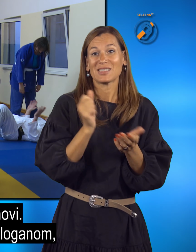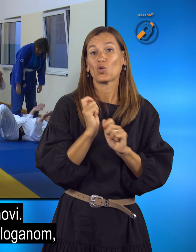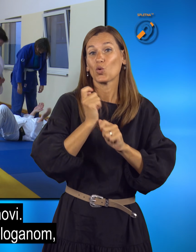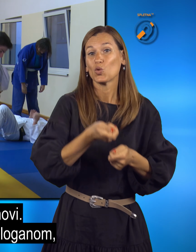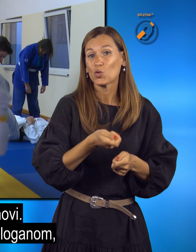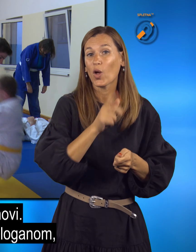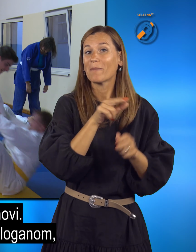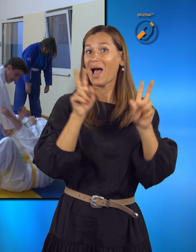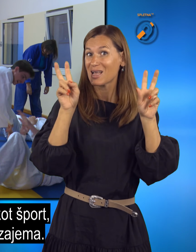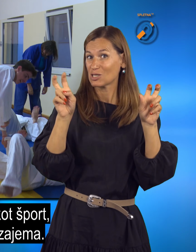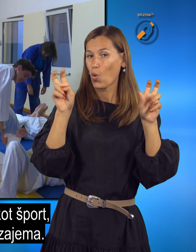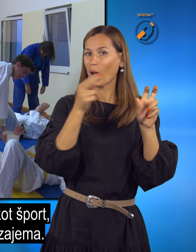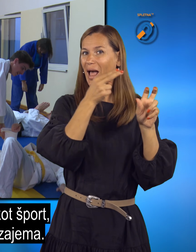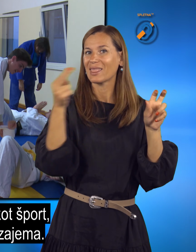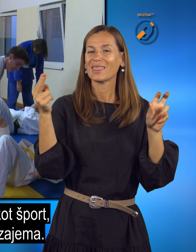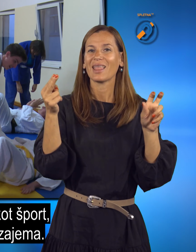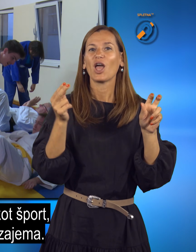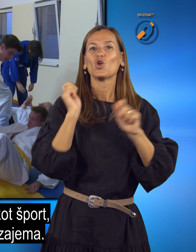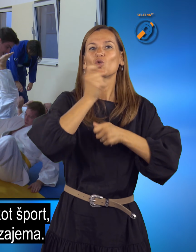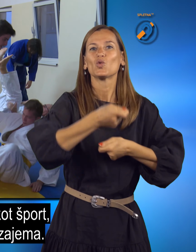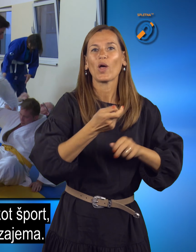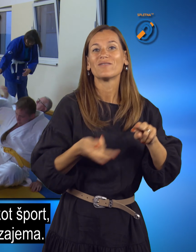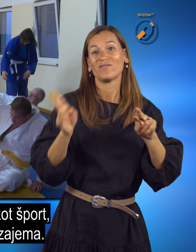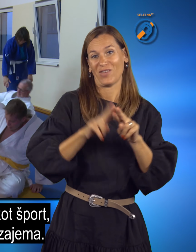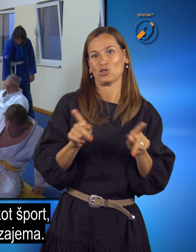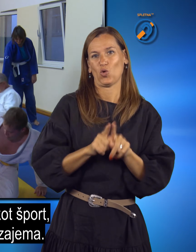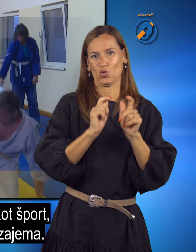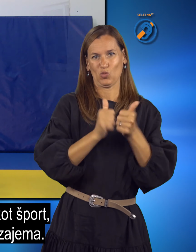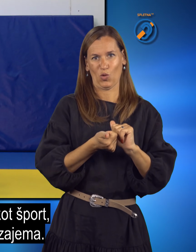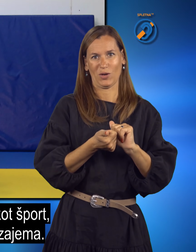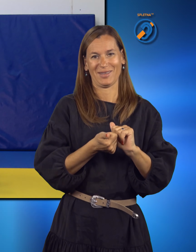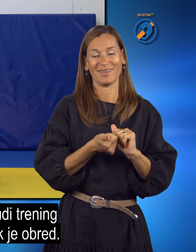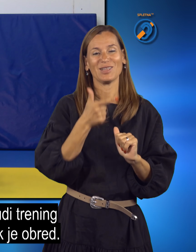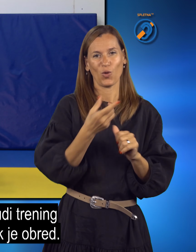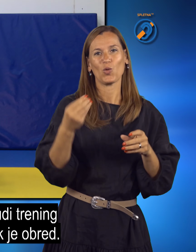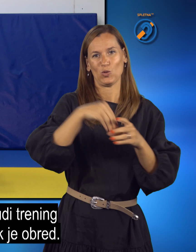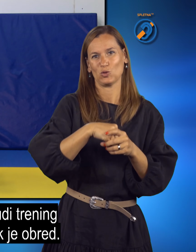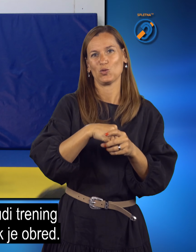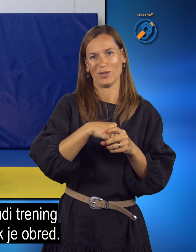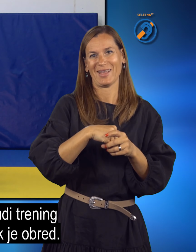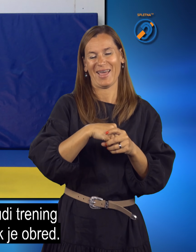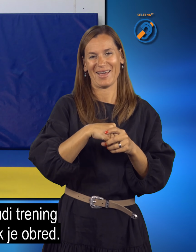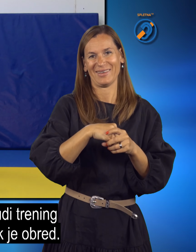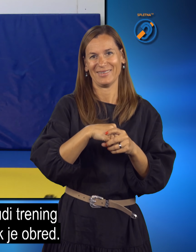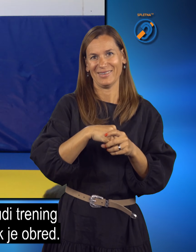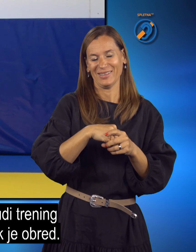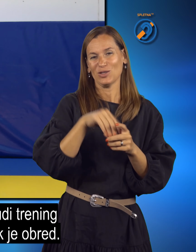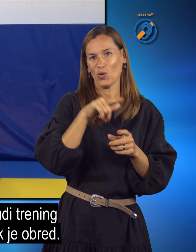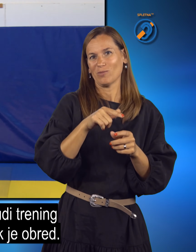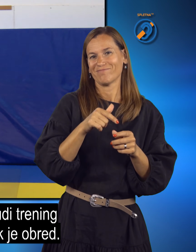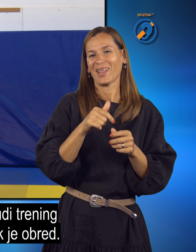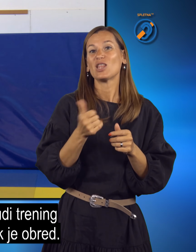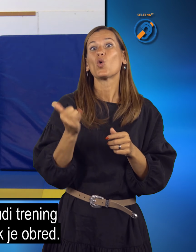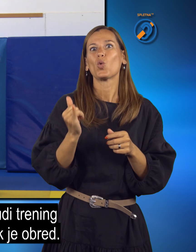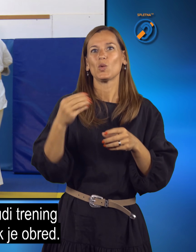judo s sloganom, da je judo več kot šport, je to inkluzijo že zajema sam v sebi. Judo kot tak